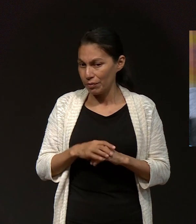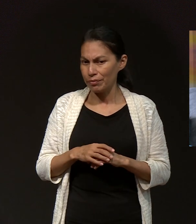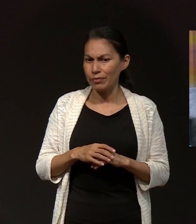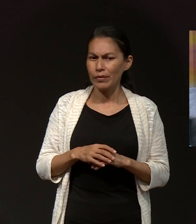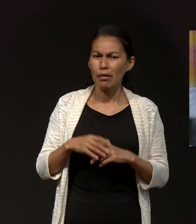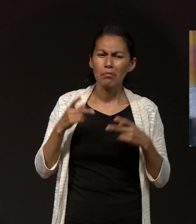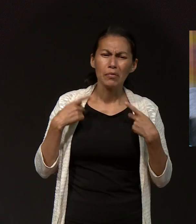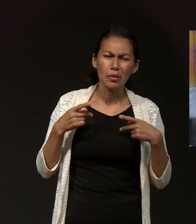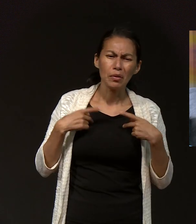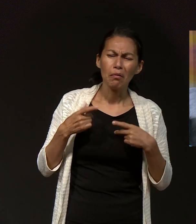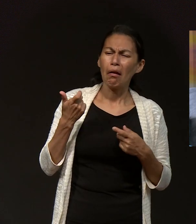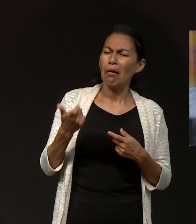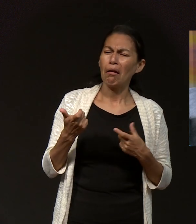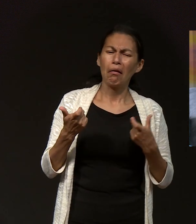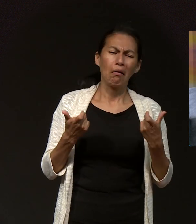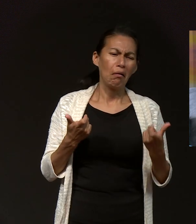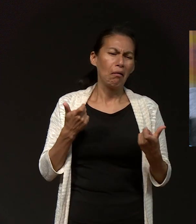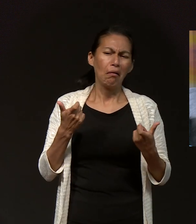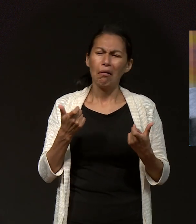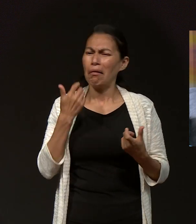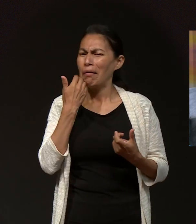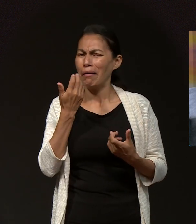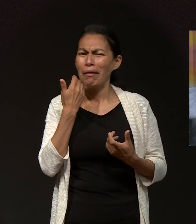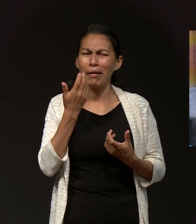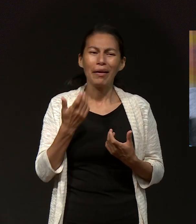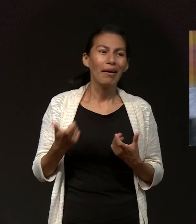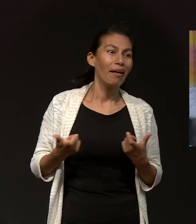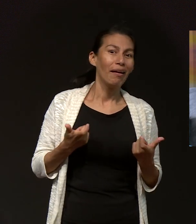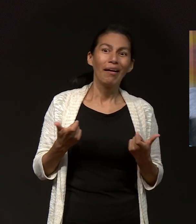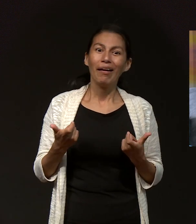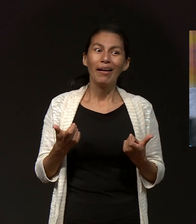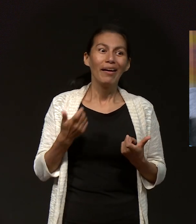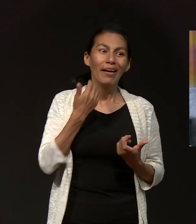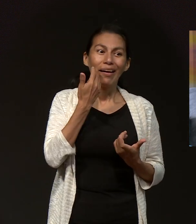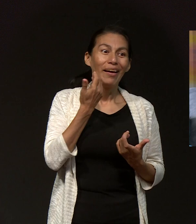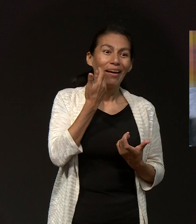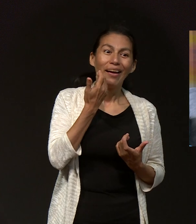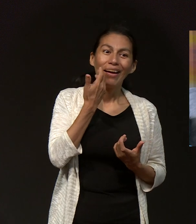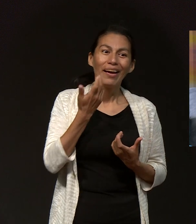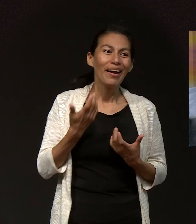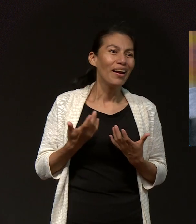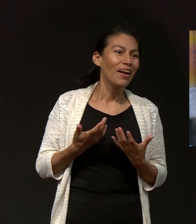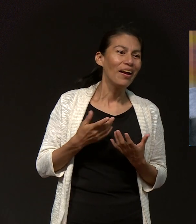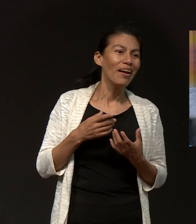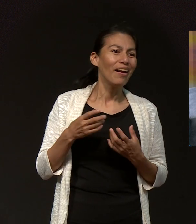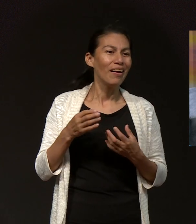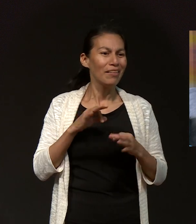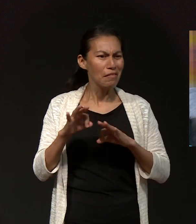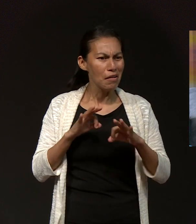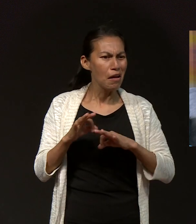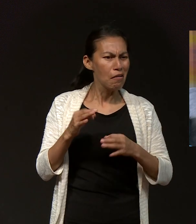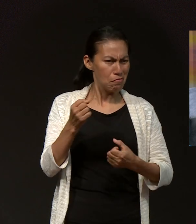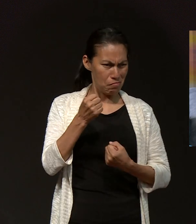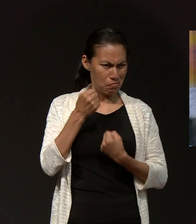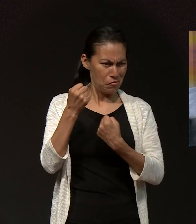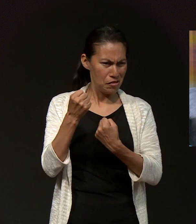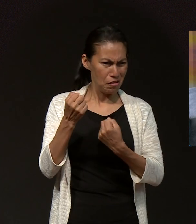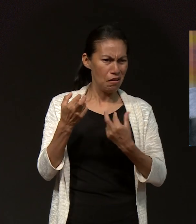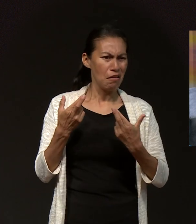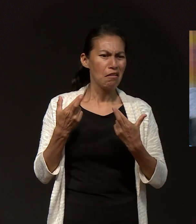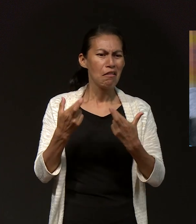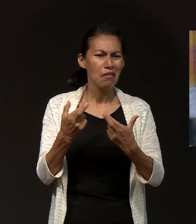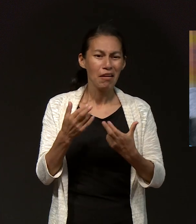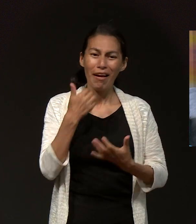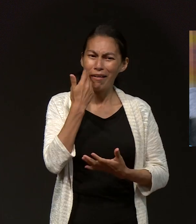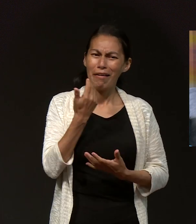todo mundo queremos probar las riquezas, ¿no? Buscamos y corremos como el mundo corre, ¿no? Detrás del puesto y del poder y de las